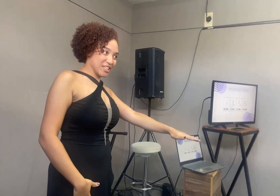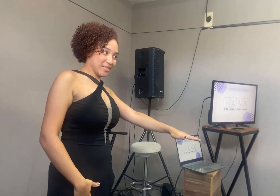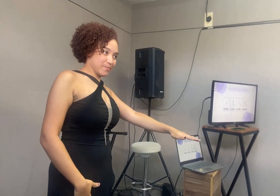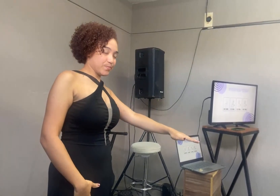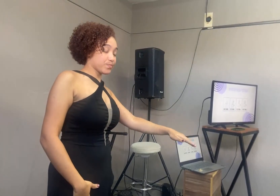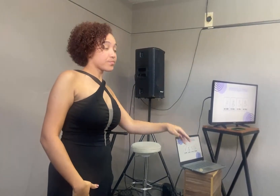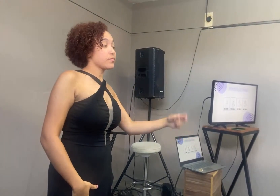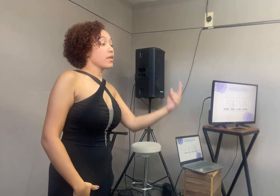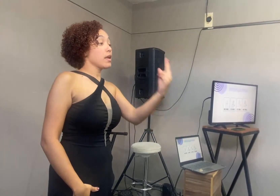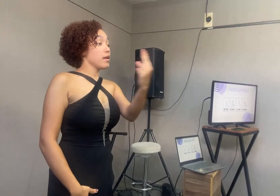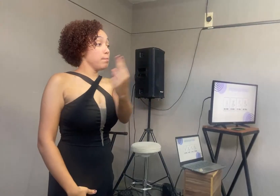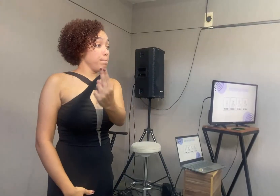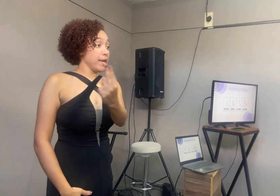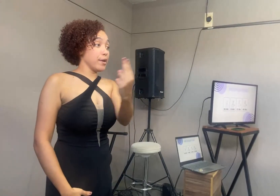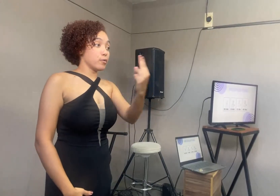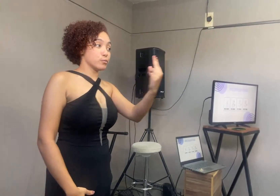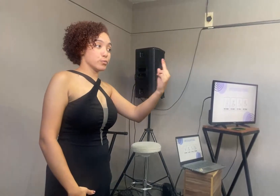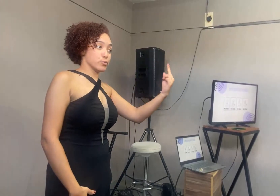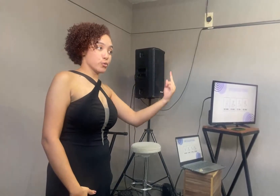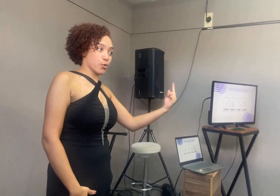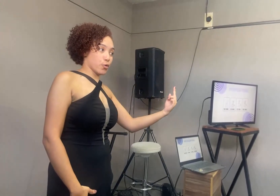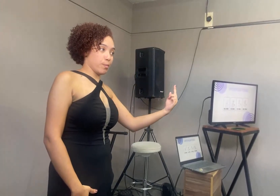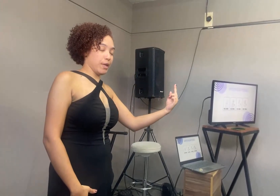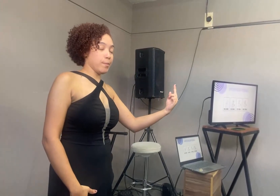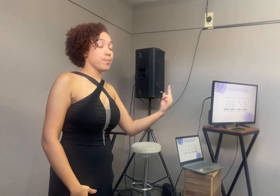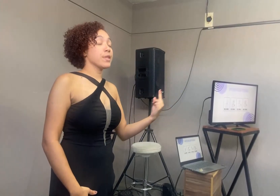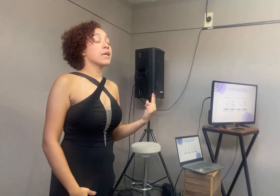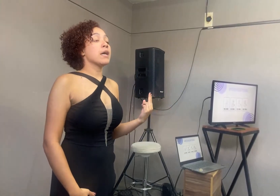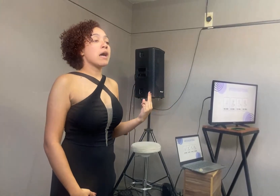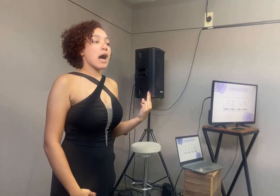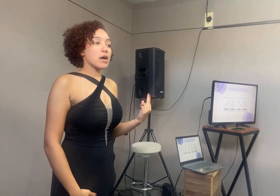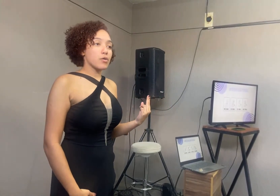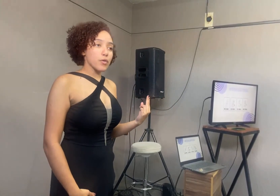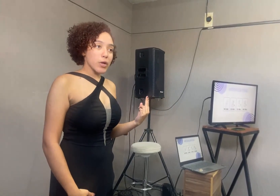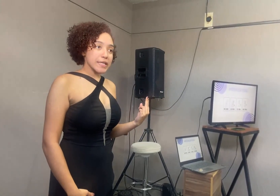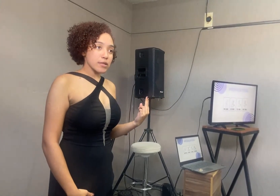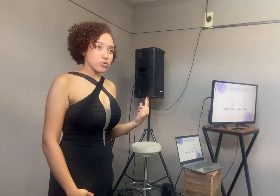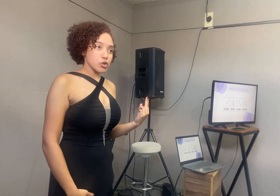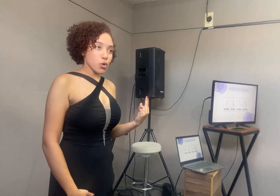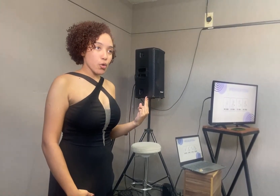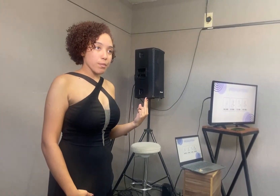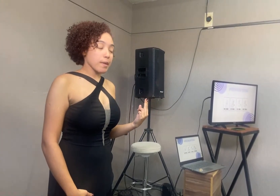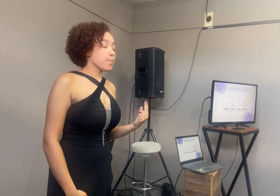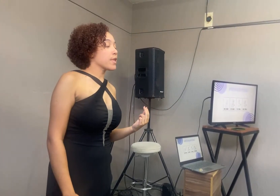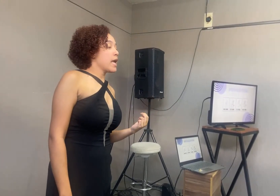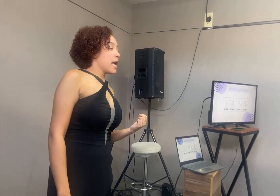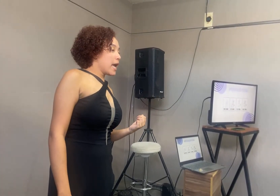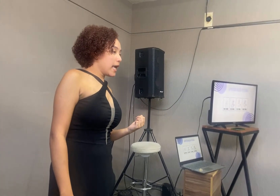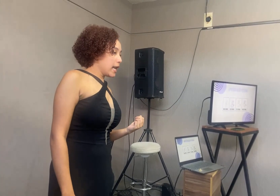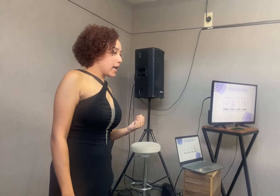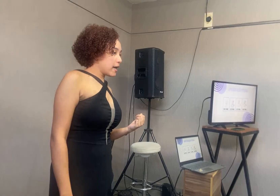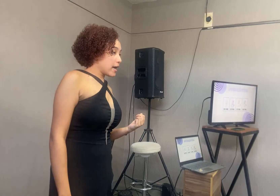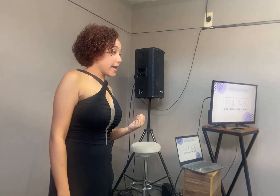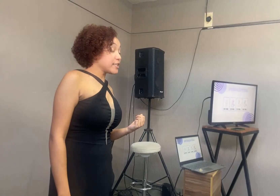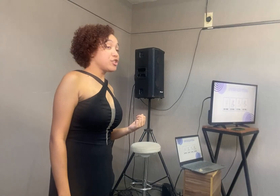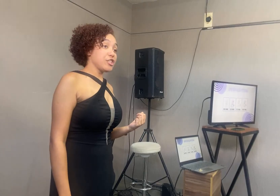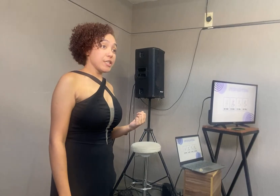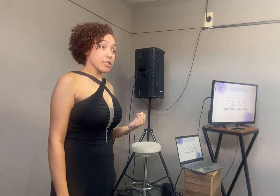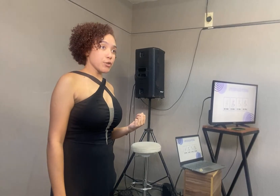tarde, meu nome. A configuração de nome, ela é